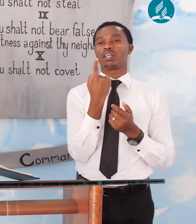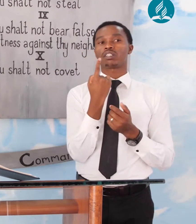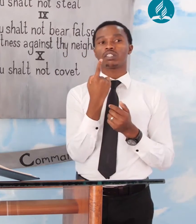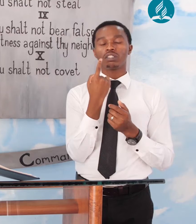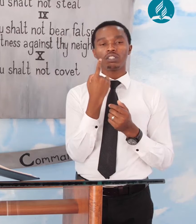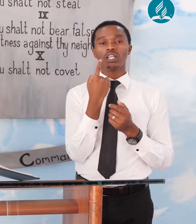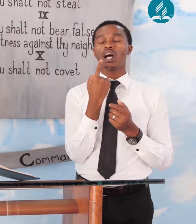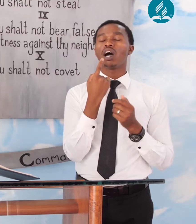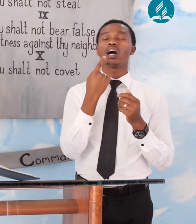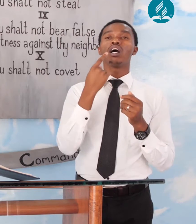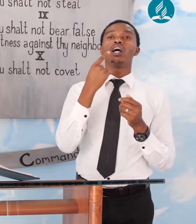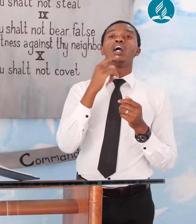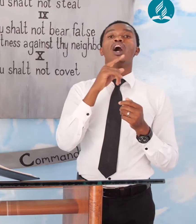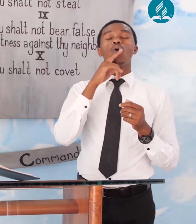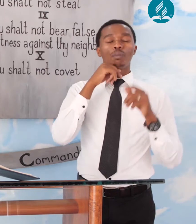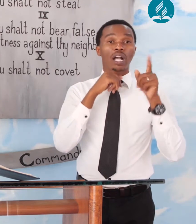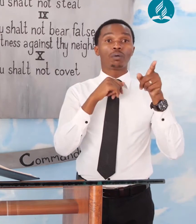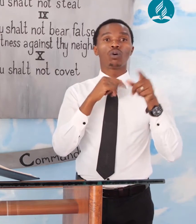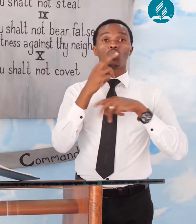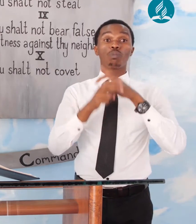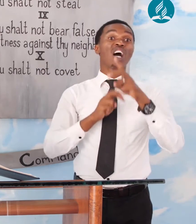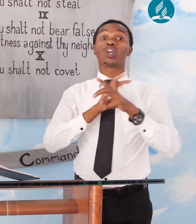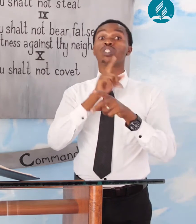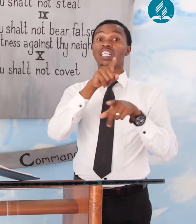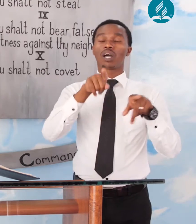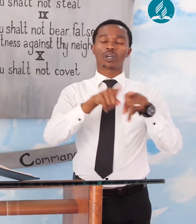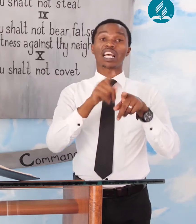yari afite ubwoba Yeremiya igice cya mbere